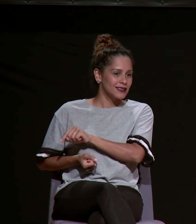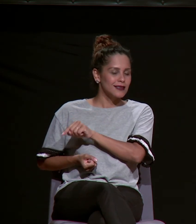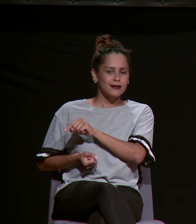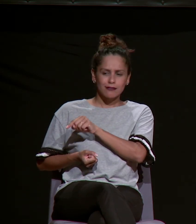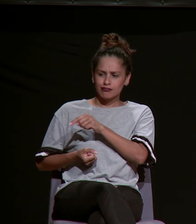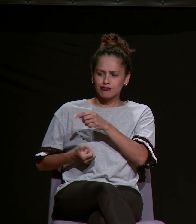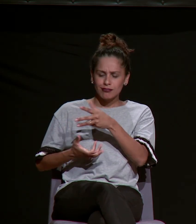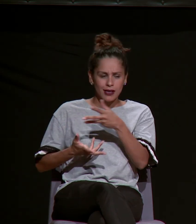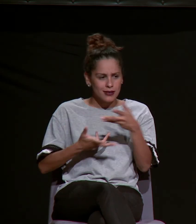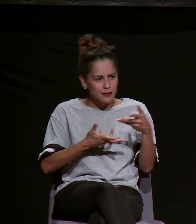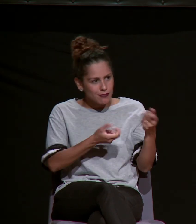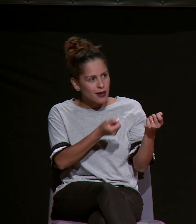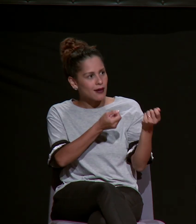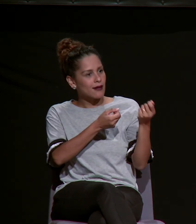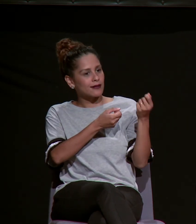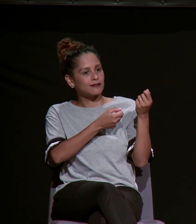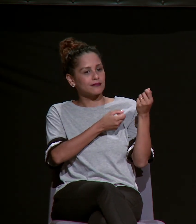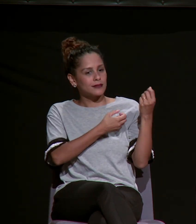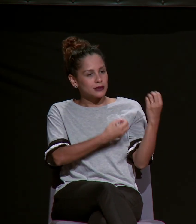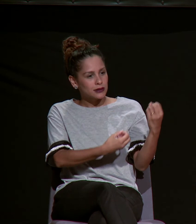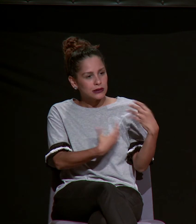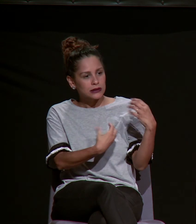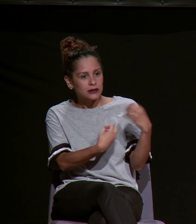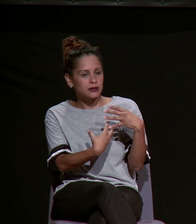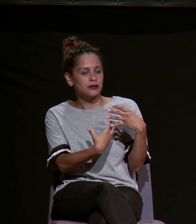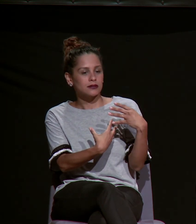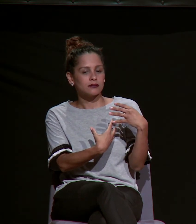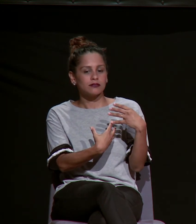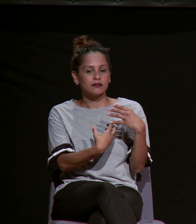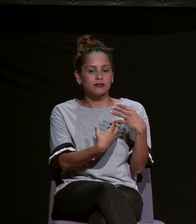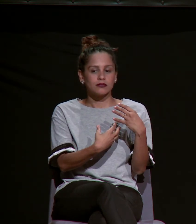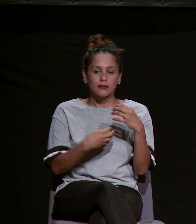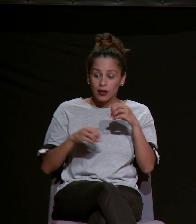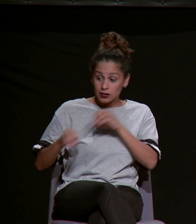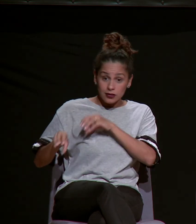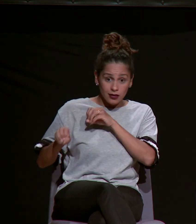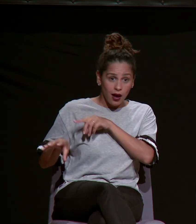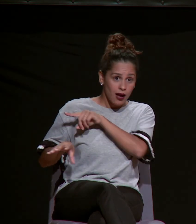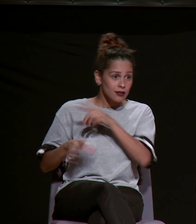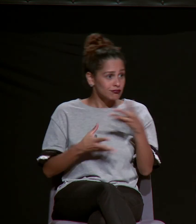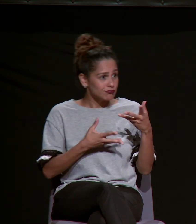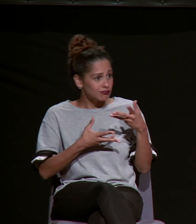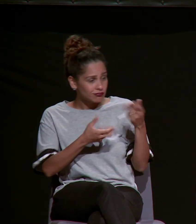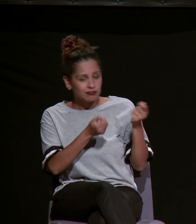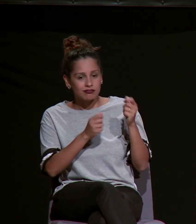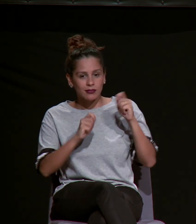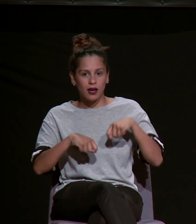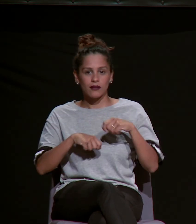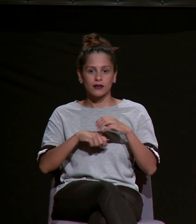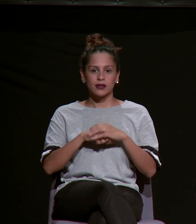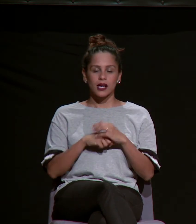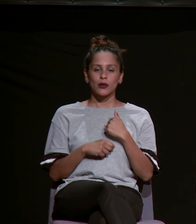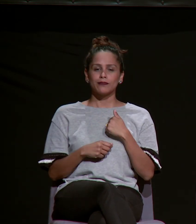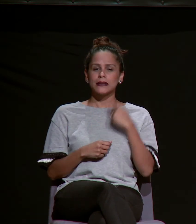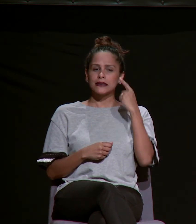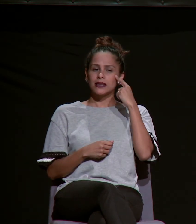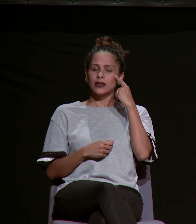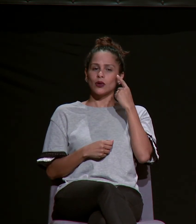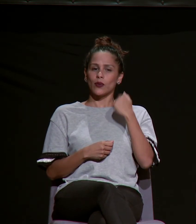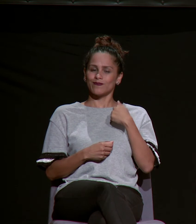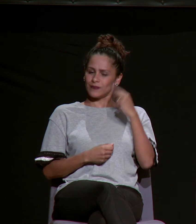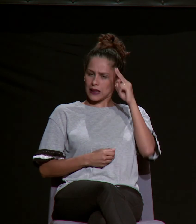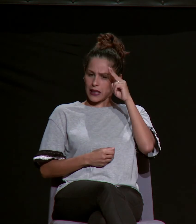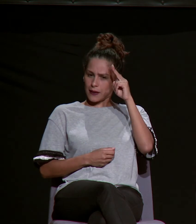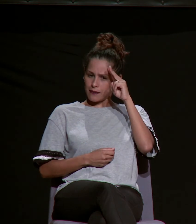sinais, todos aqueles... Porque, de fato, eu fico pensando quais são as lembranças que eu tenho dos meus professores